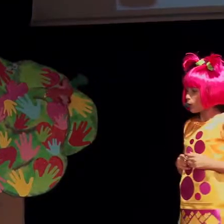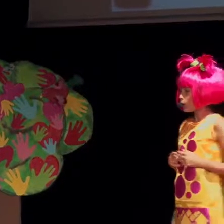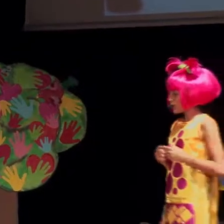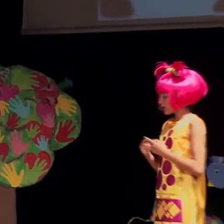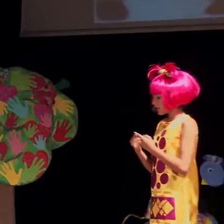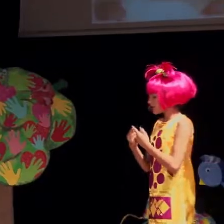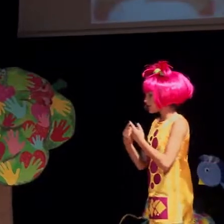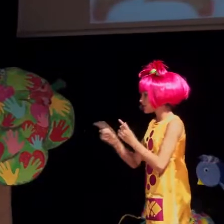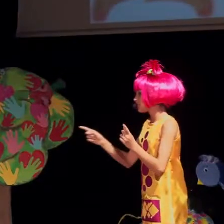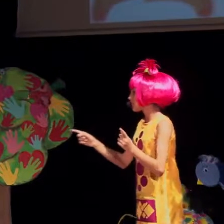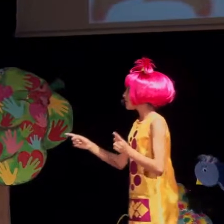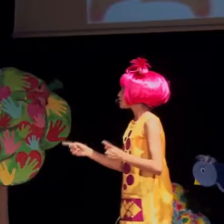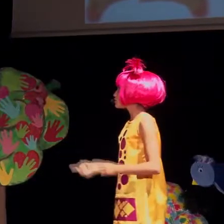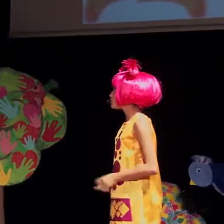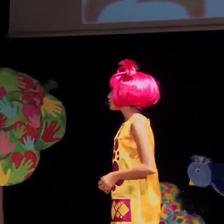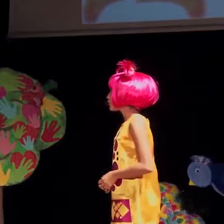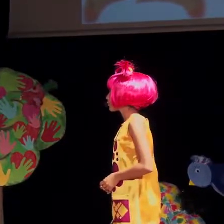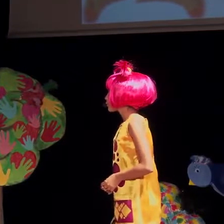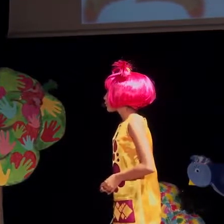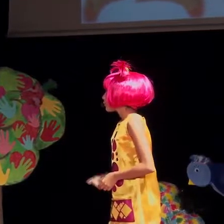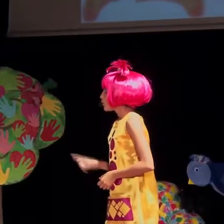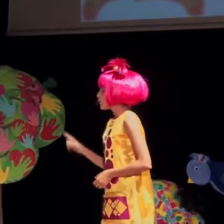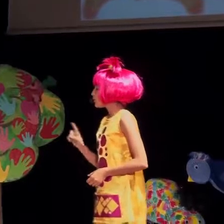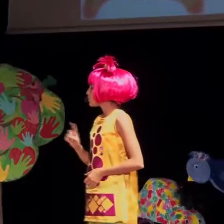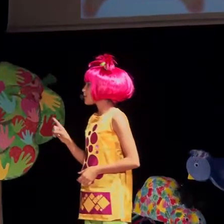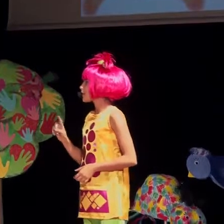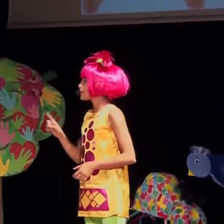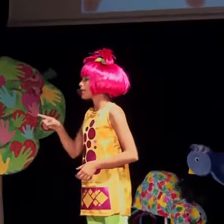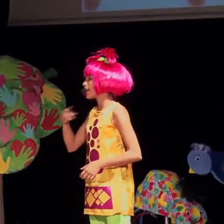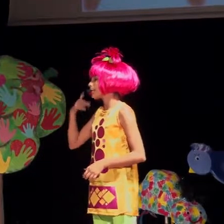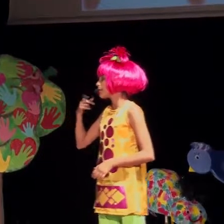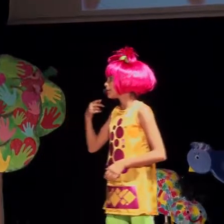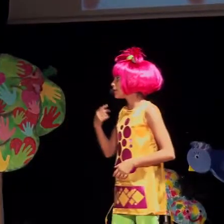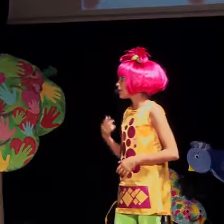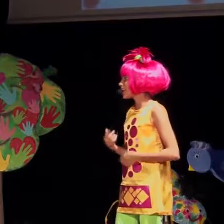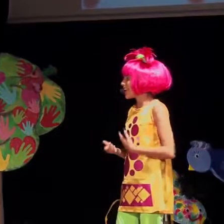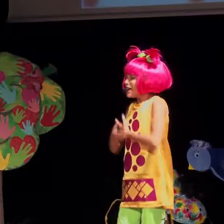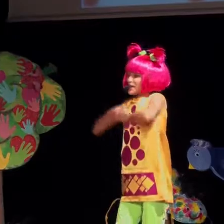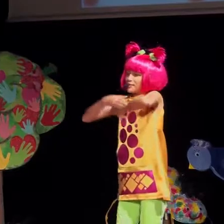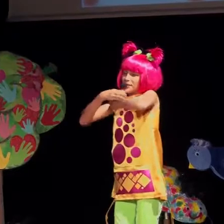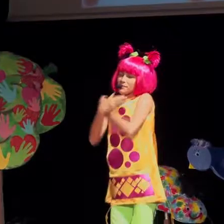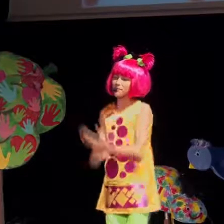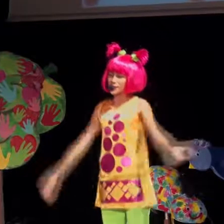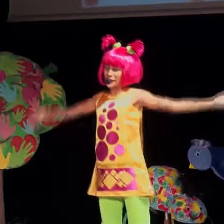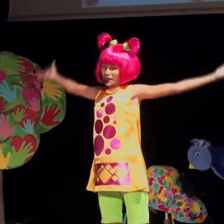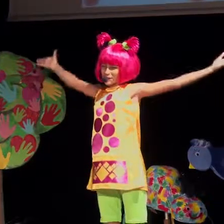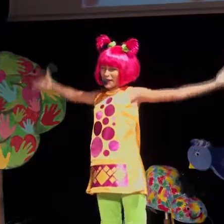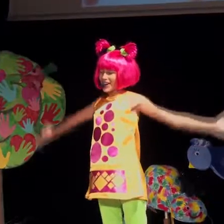On est différentes l'une de l'autre. On ne parle pas la même langue. Mais peu